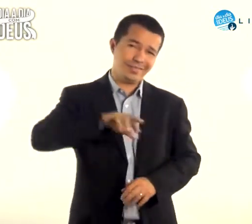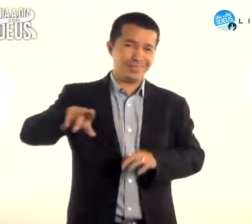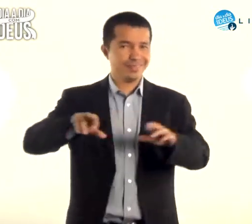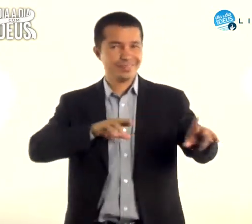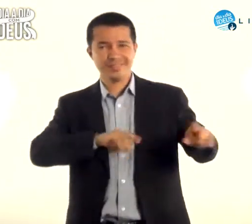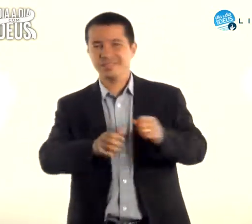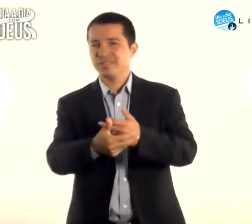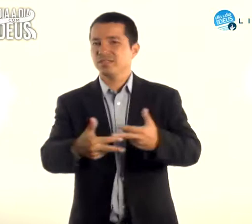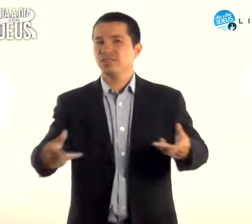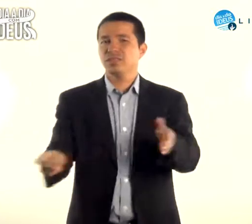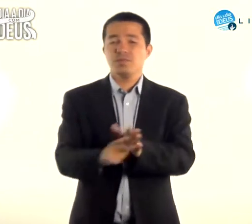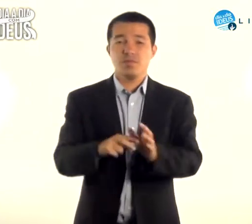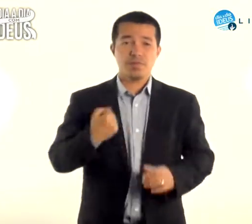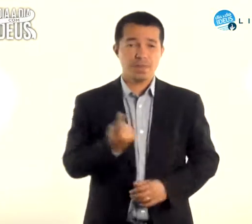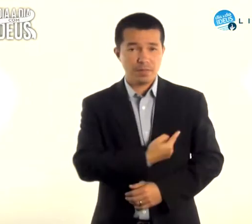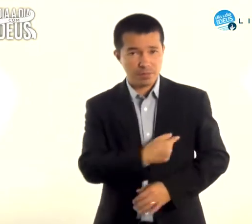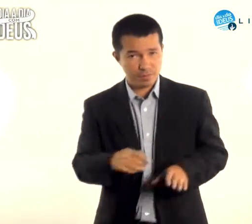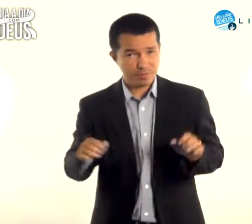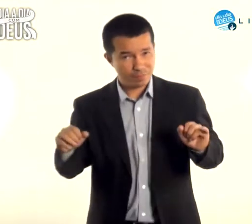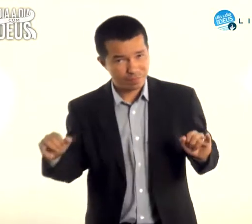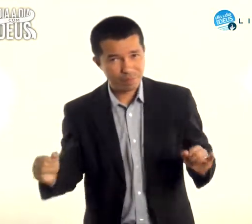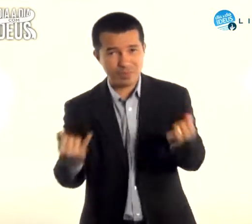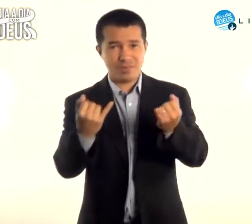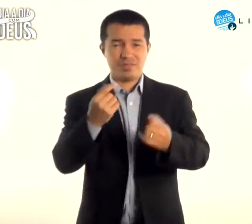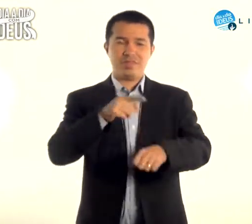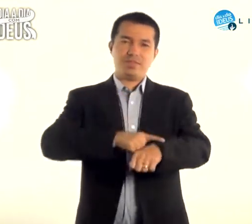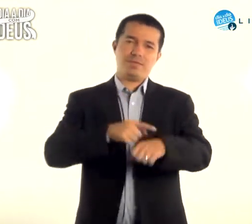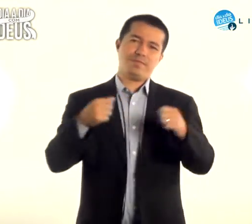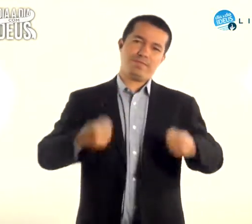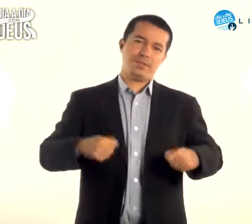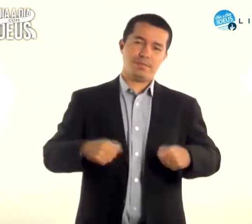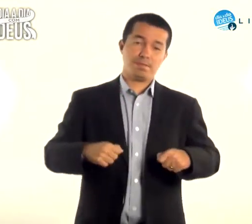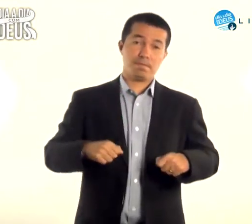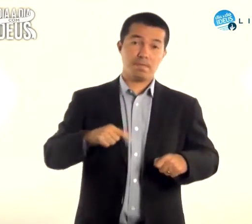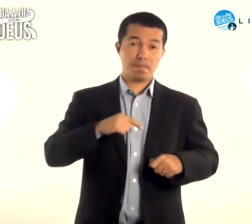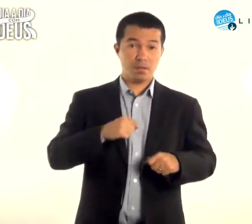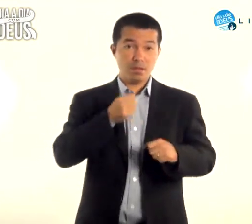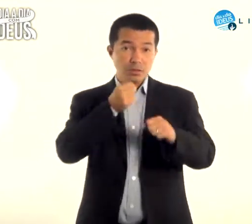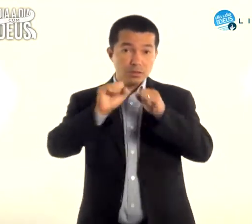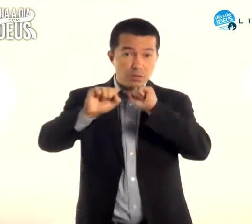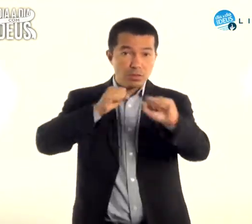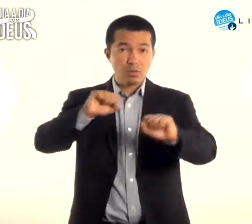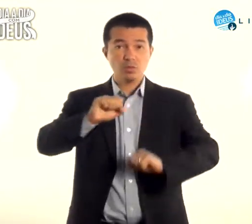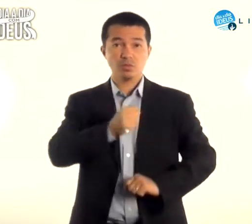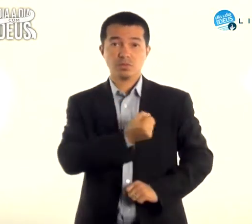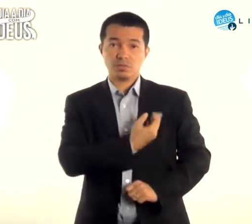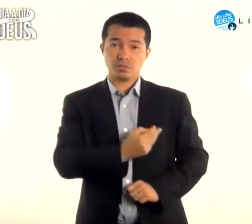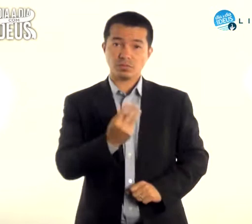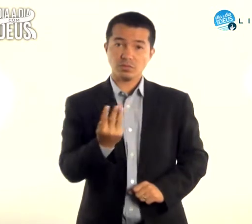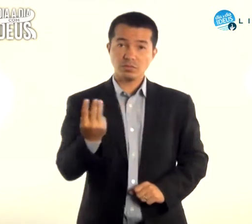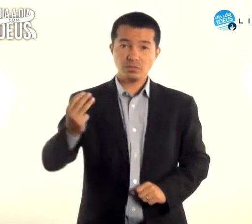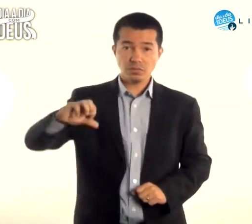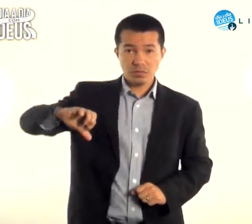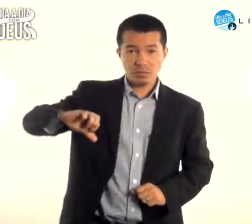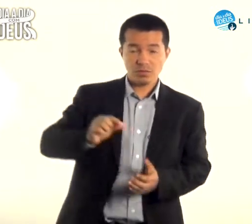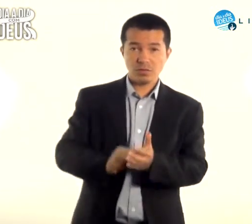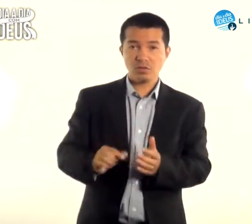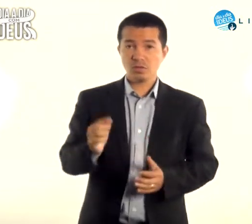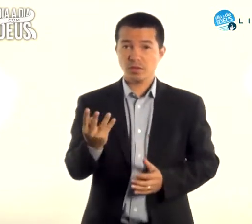Salmo 39, 4 e 5 diz assim: Como é curta a vida que me deste. Diante de ti, a